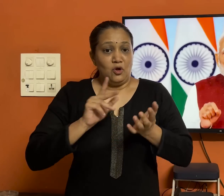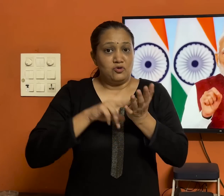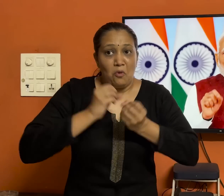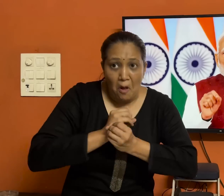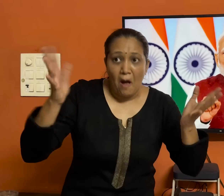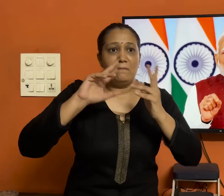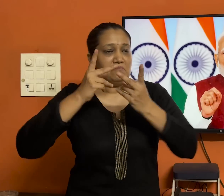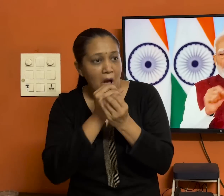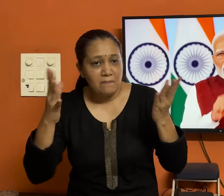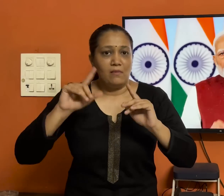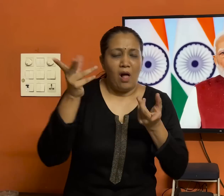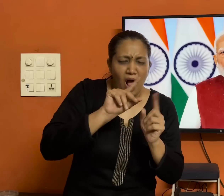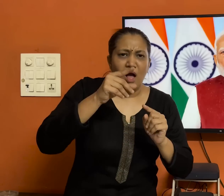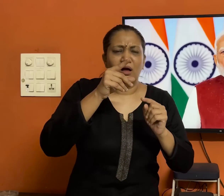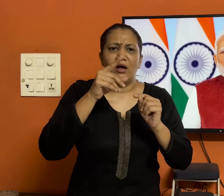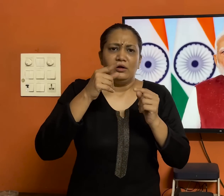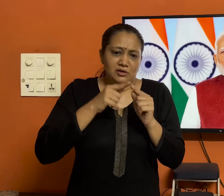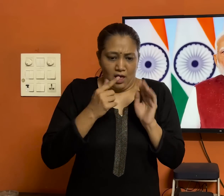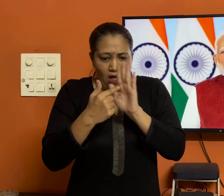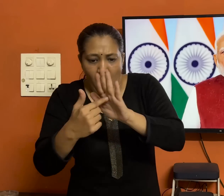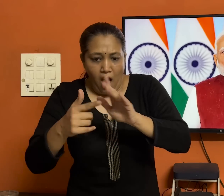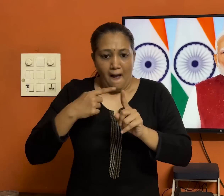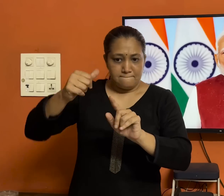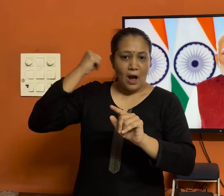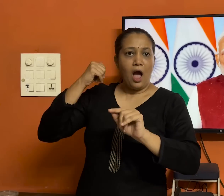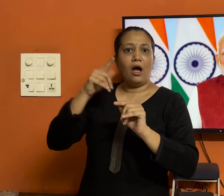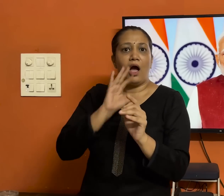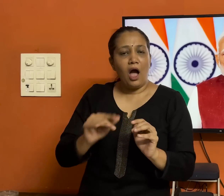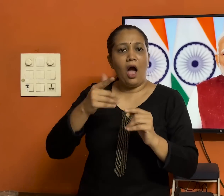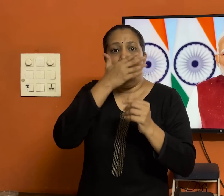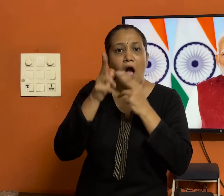न्यूक्लियर ब्लैकमेल की आड़ में पनप रहे आतंकी ठिकानों पर